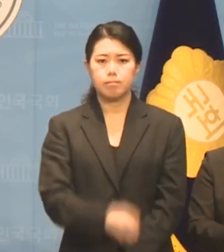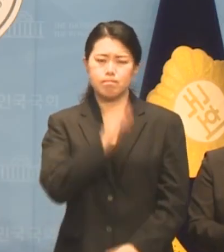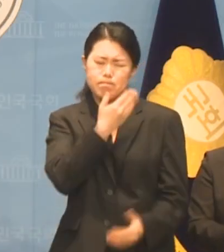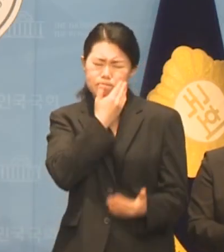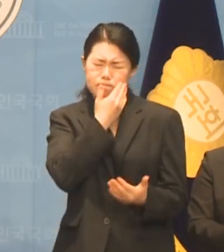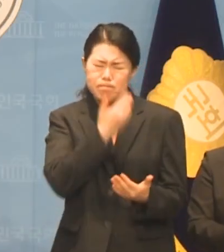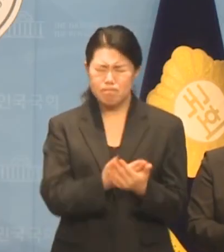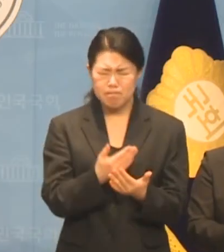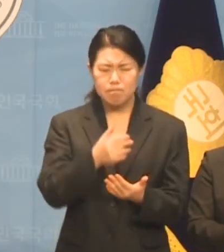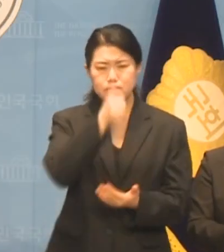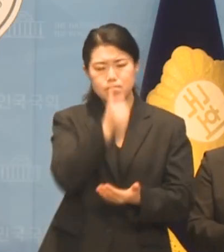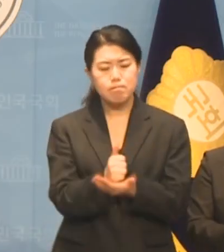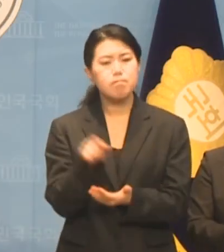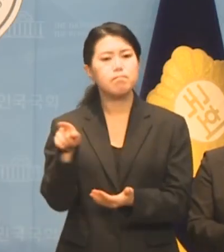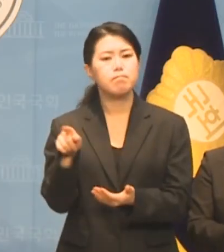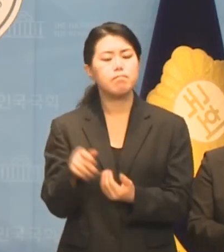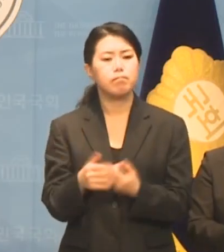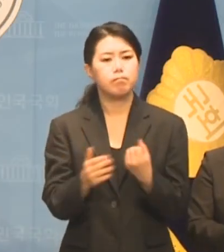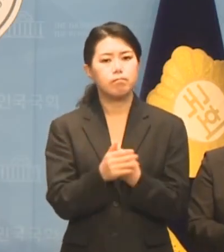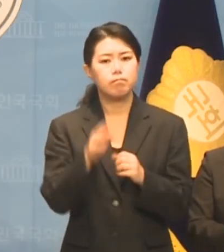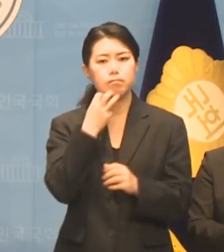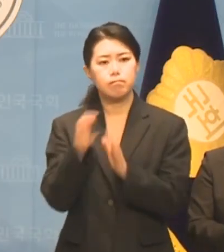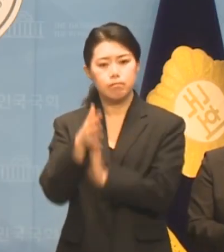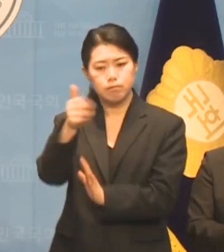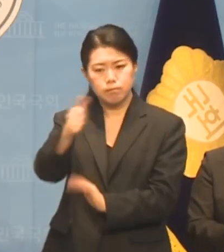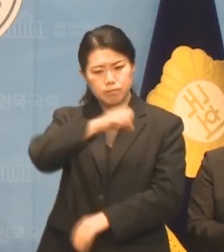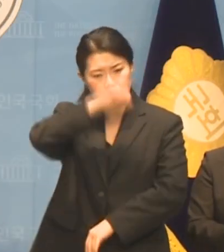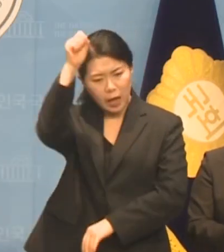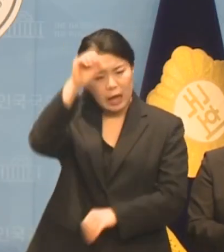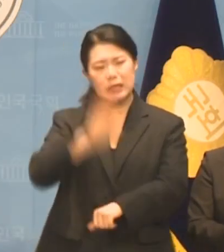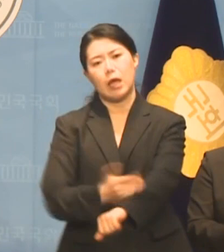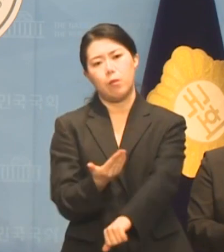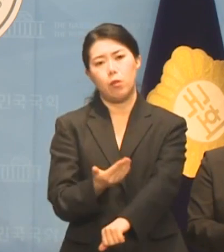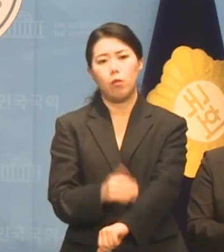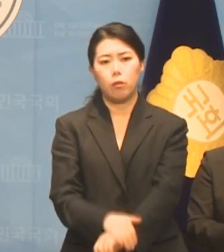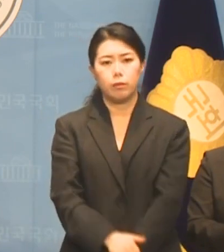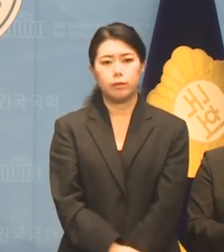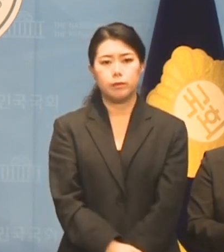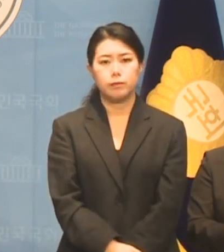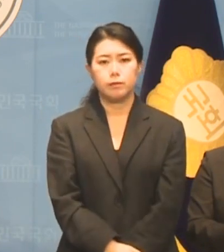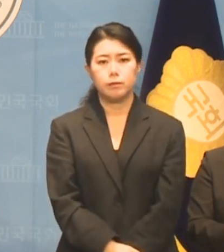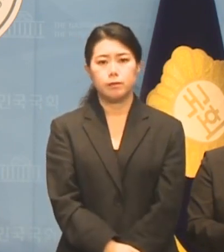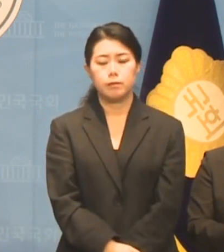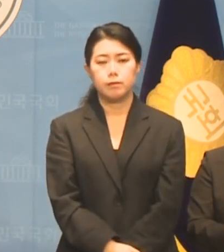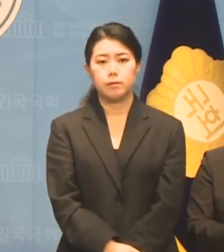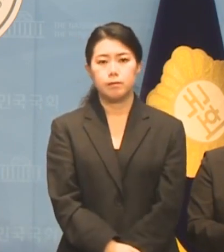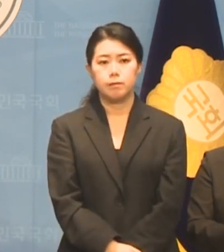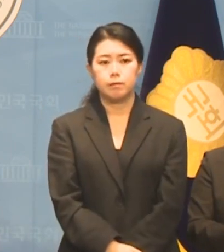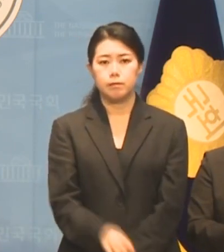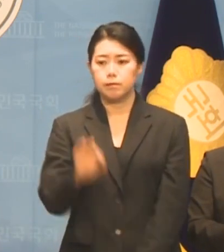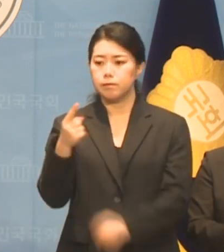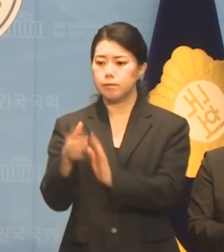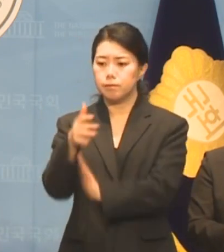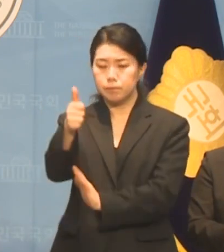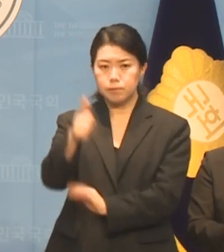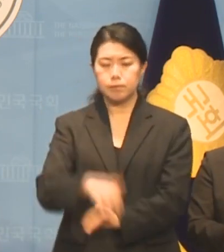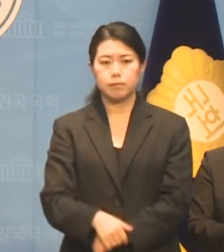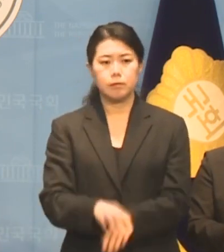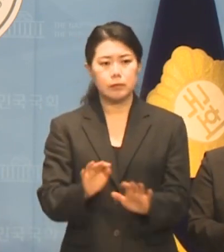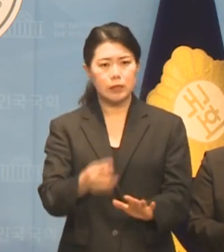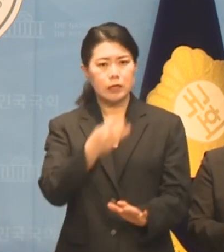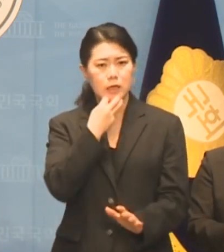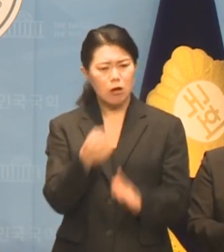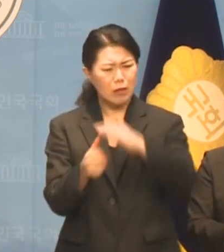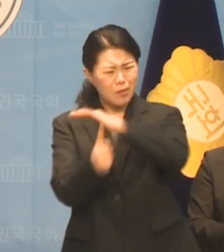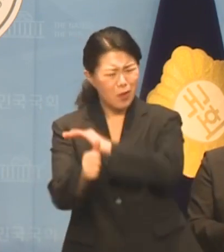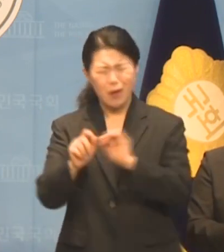행위를 한 오세훈 시장의 서울시장 당선은 잘못된 것이기 때문입니다. 오세훈 시장은 더 이상 서울시를